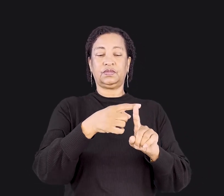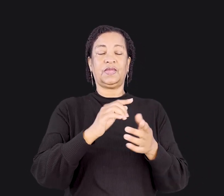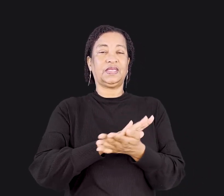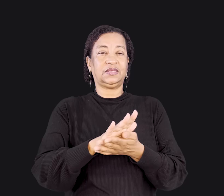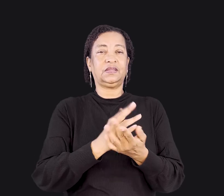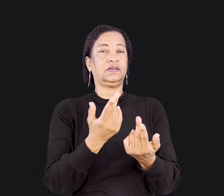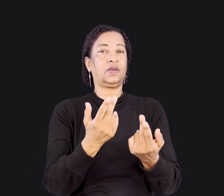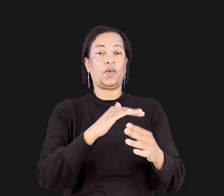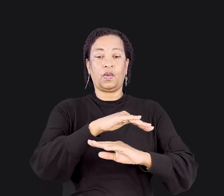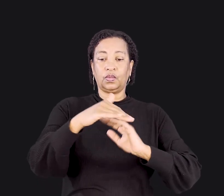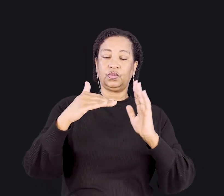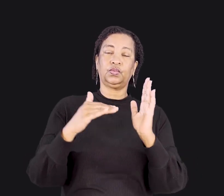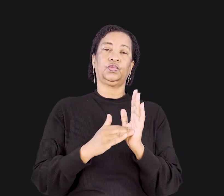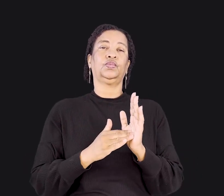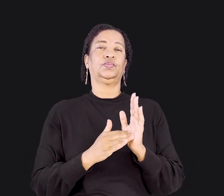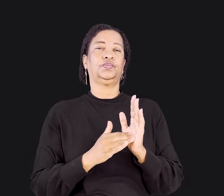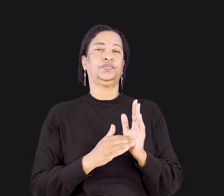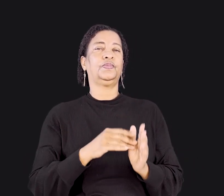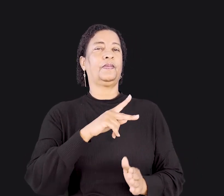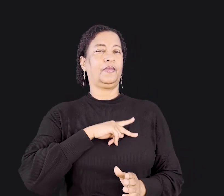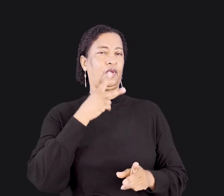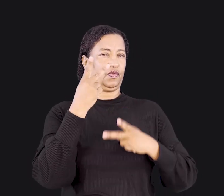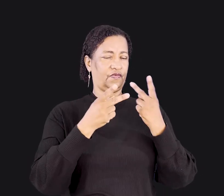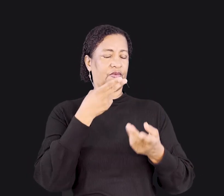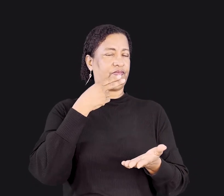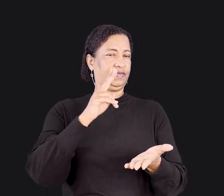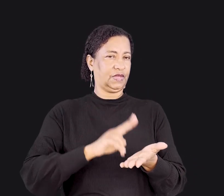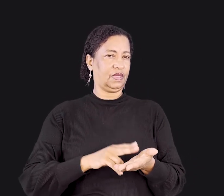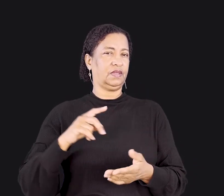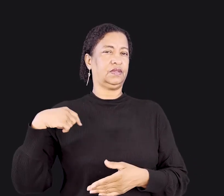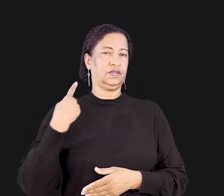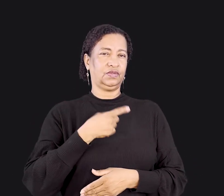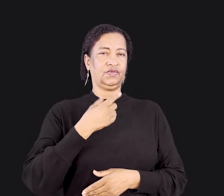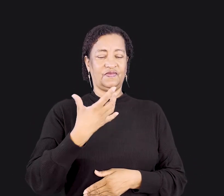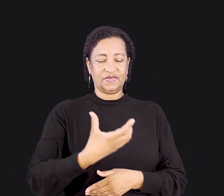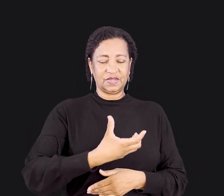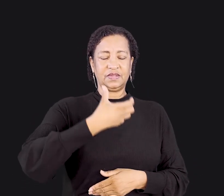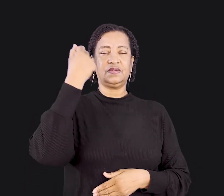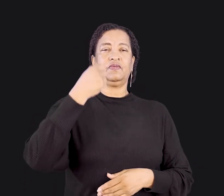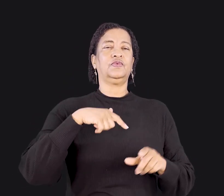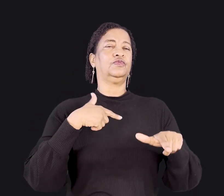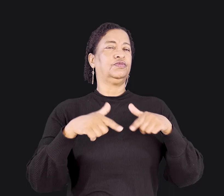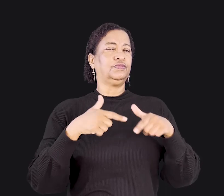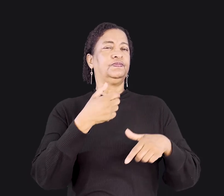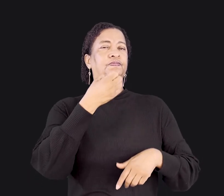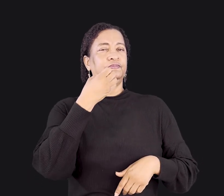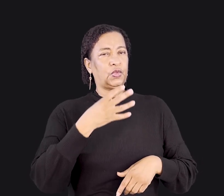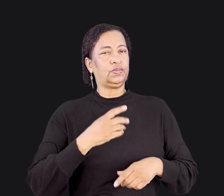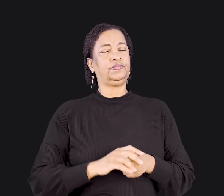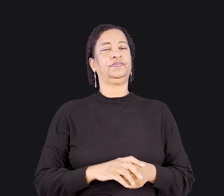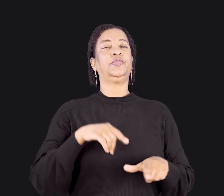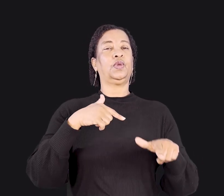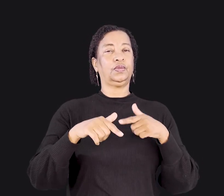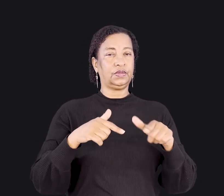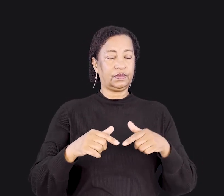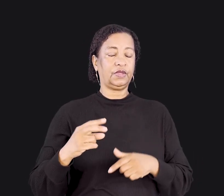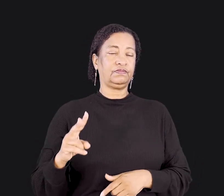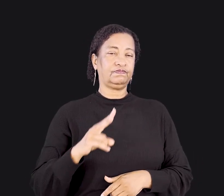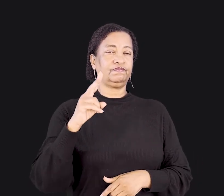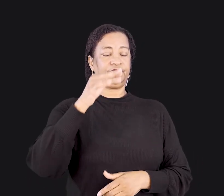tudo. Paulo enfatiza nesta carta que fomos salvos para boas obras e que as boas obras validam nossa